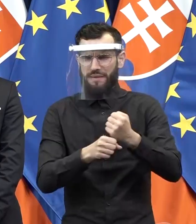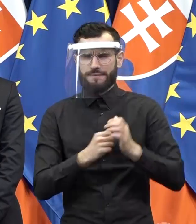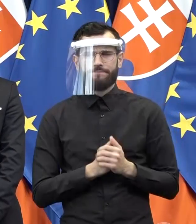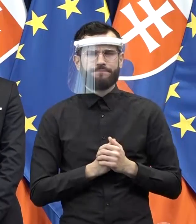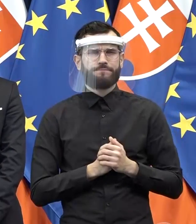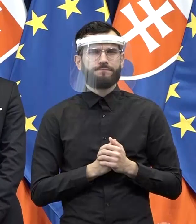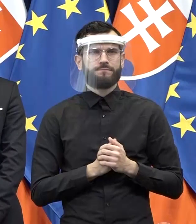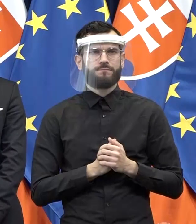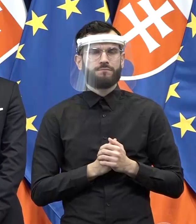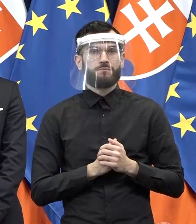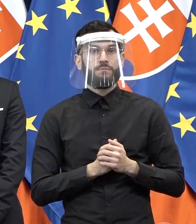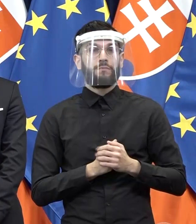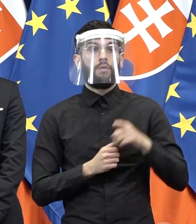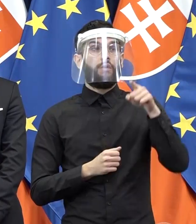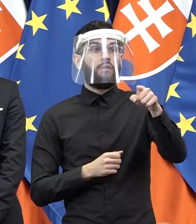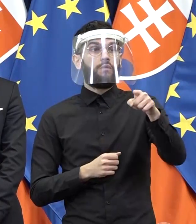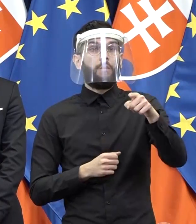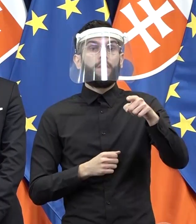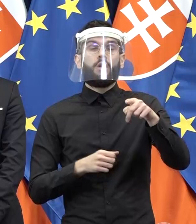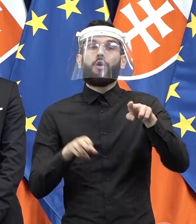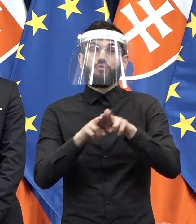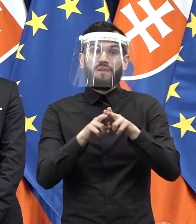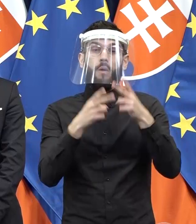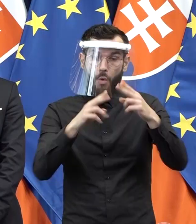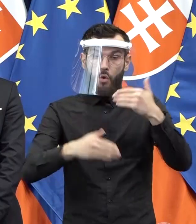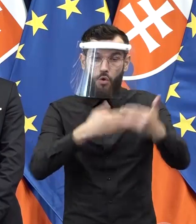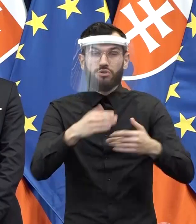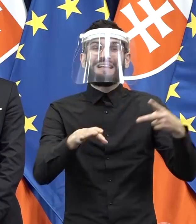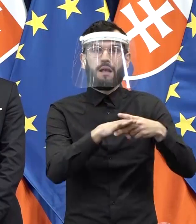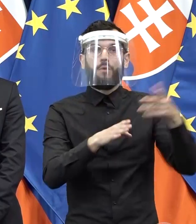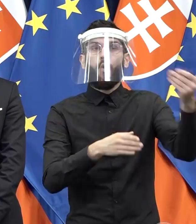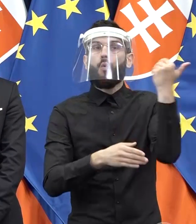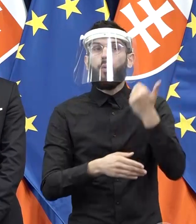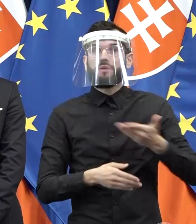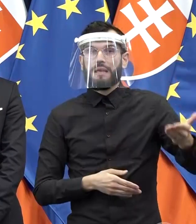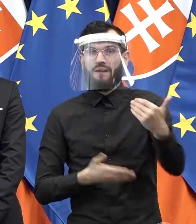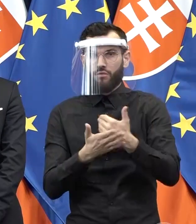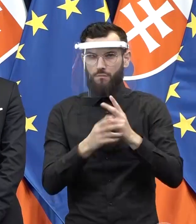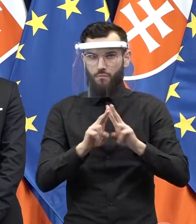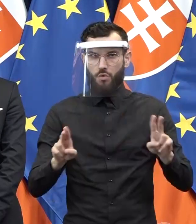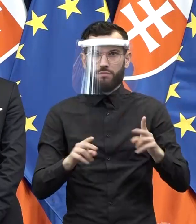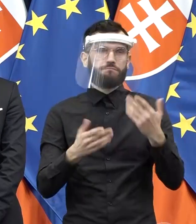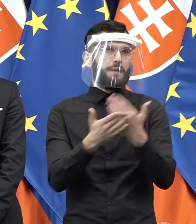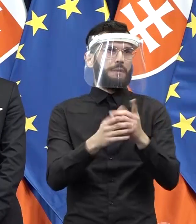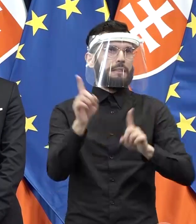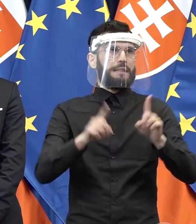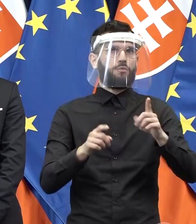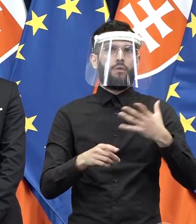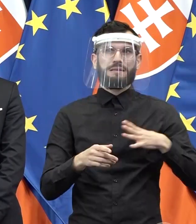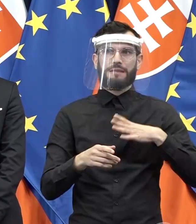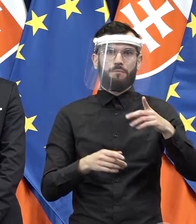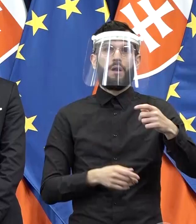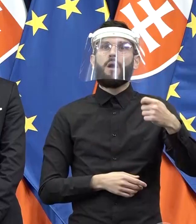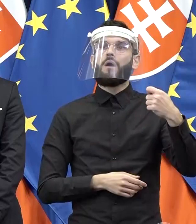aby tieto slúžby mohli byť naďalej poskytované ľuďom. Lebo keď si niekto chce podpísať